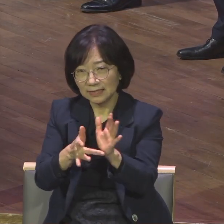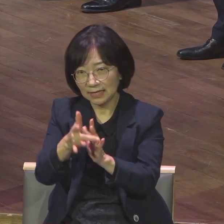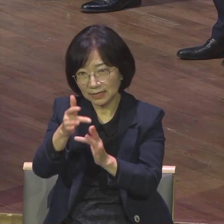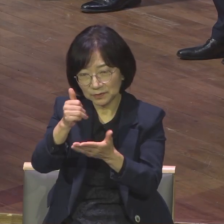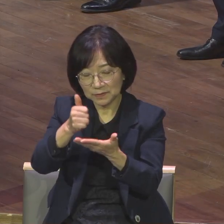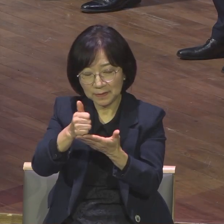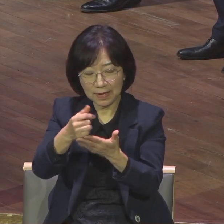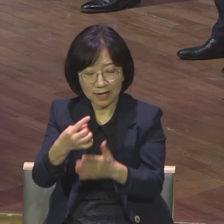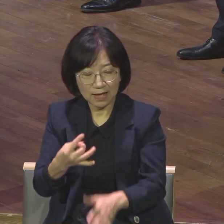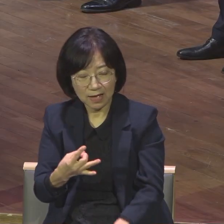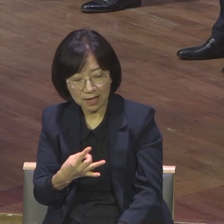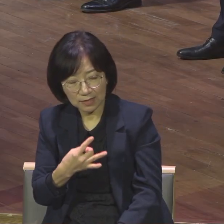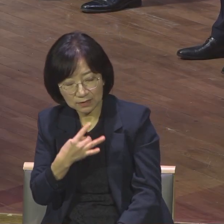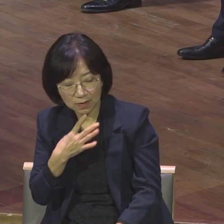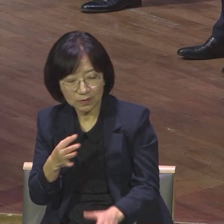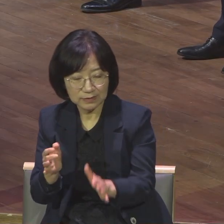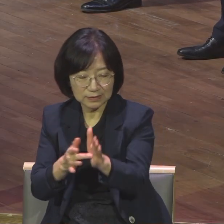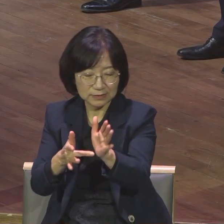오직